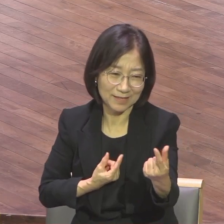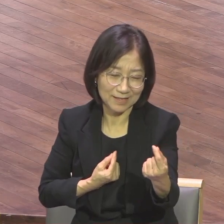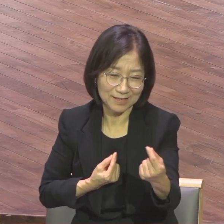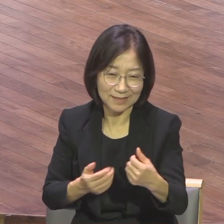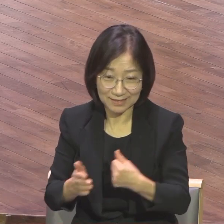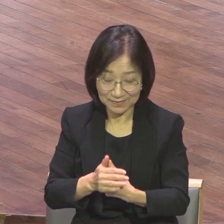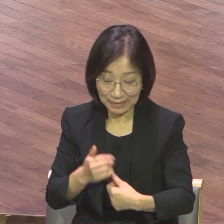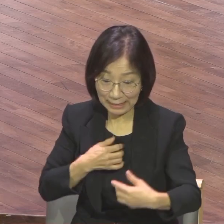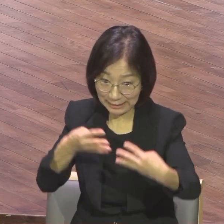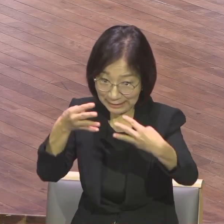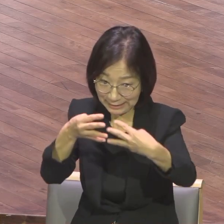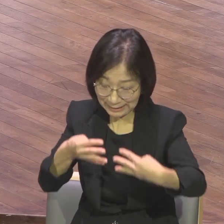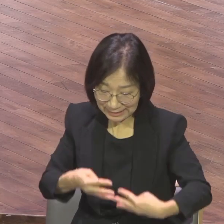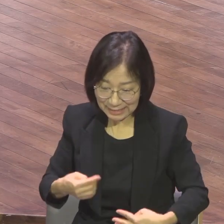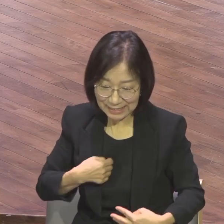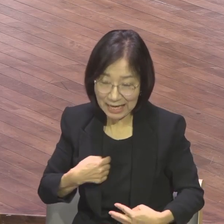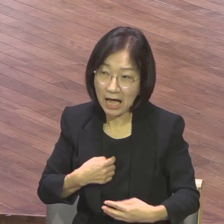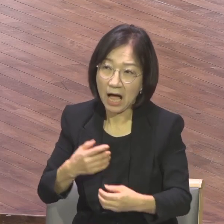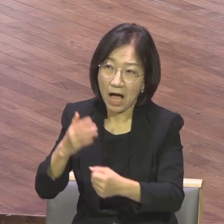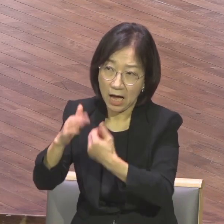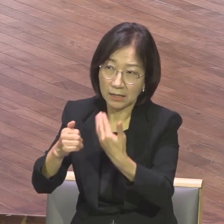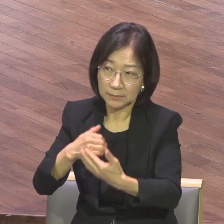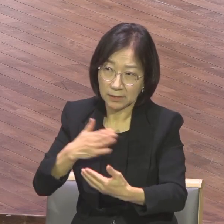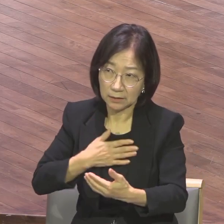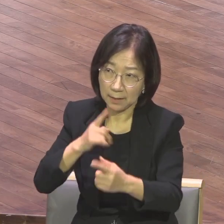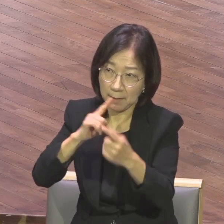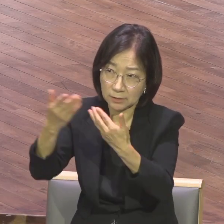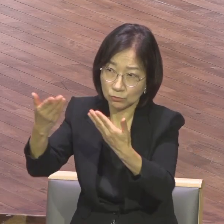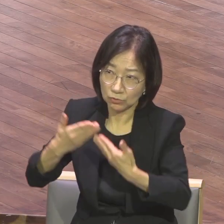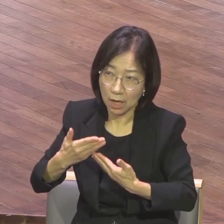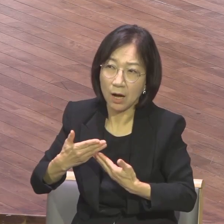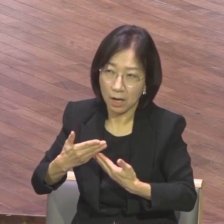나에게. 나에게 말씀하시는구나.